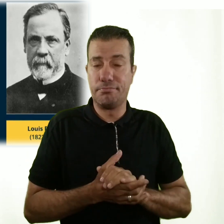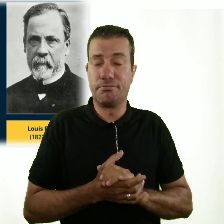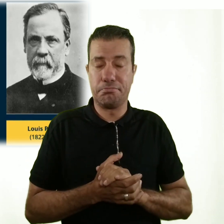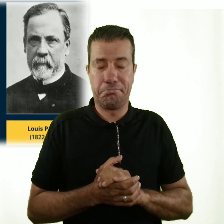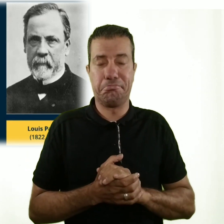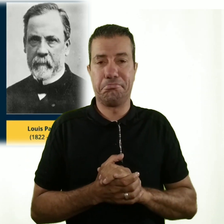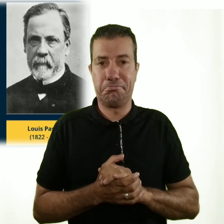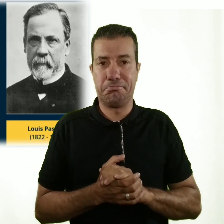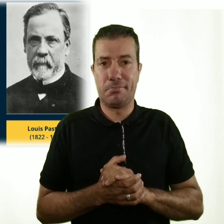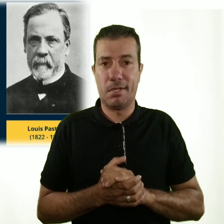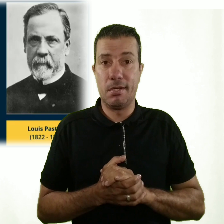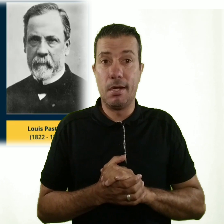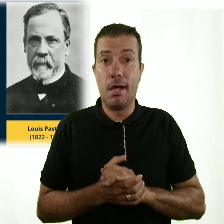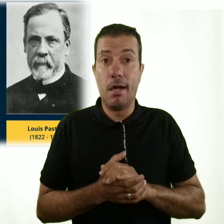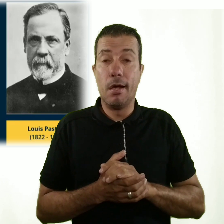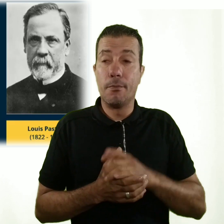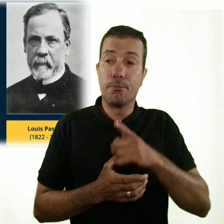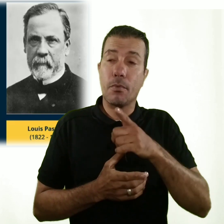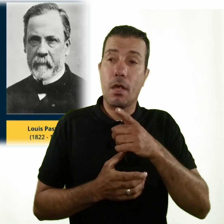atendiam